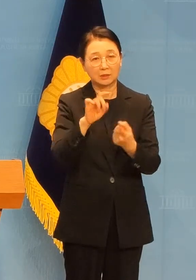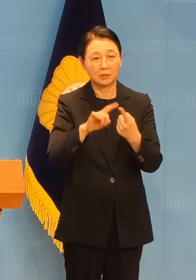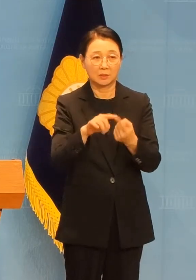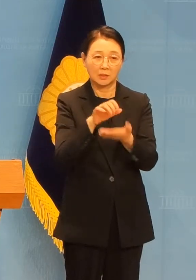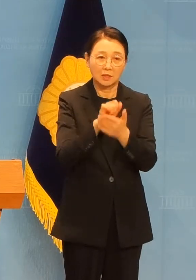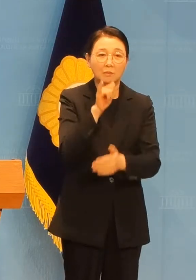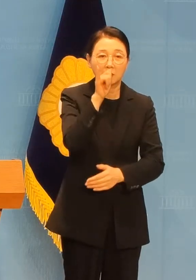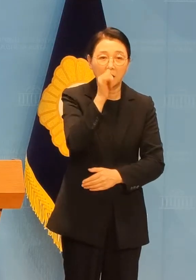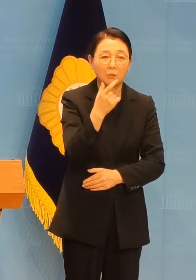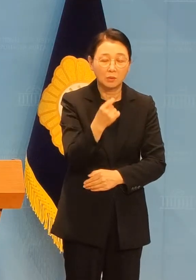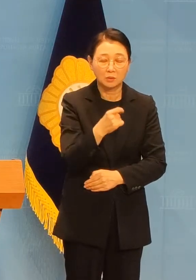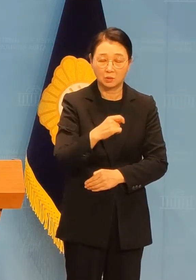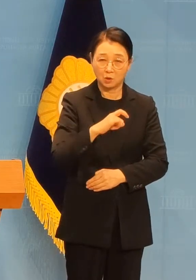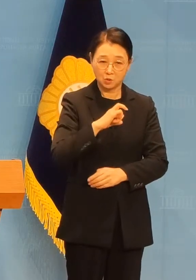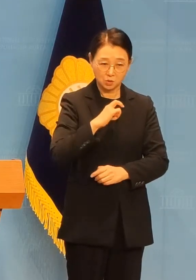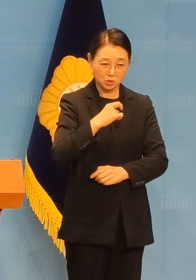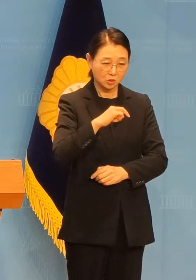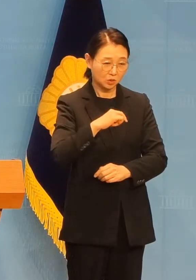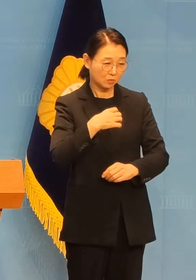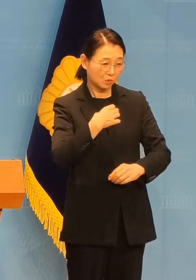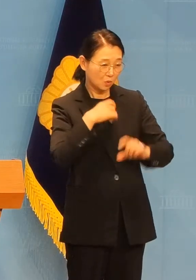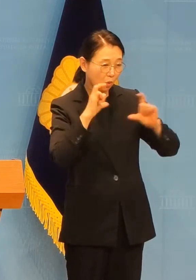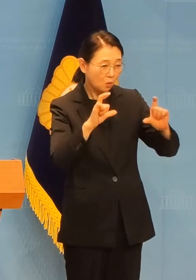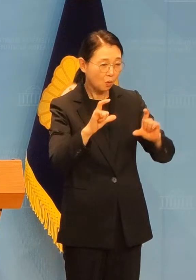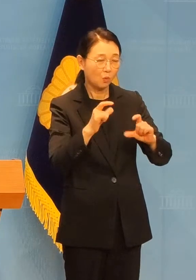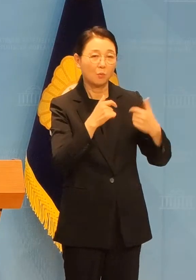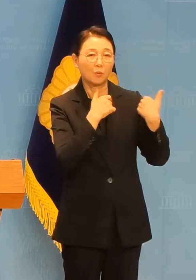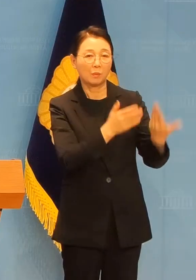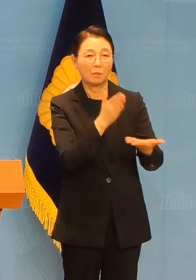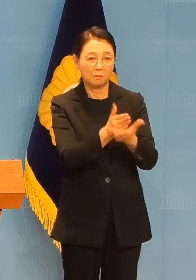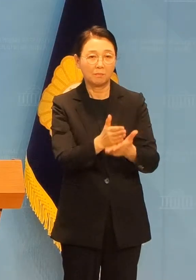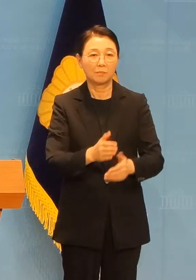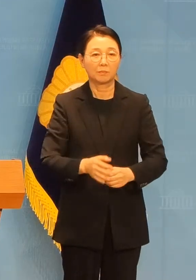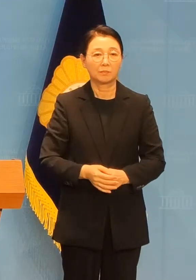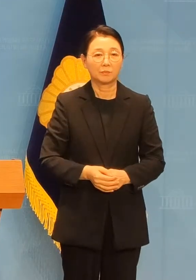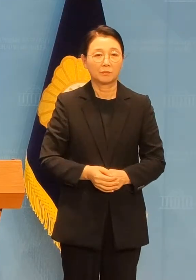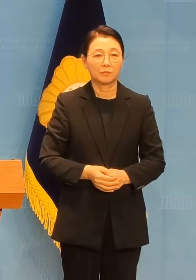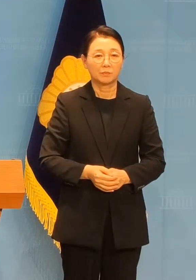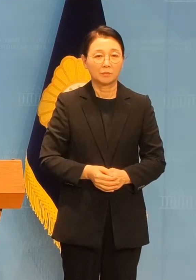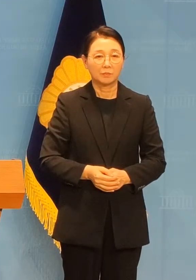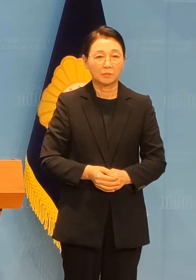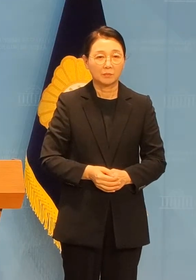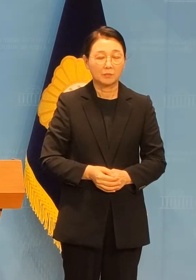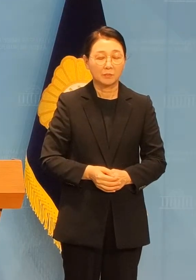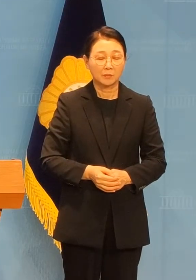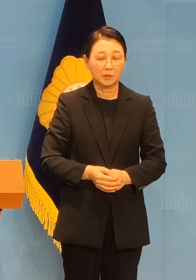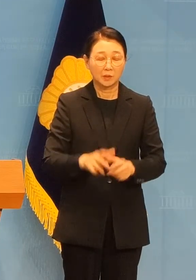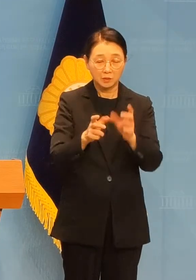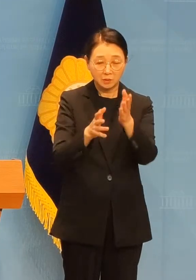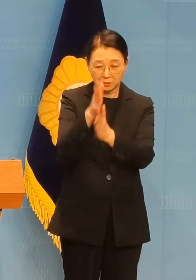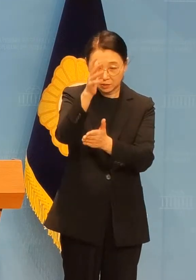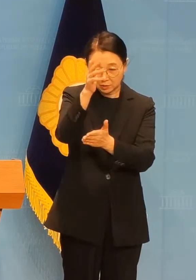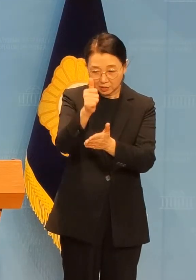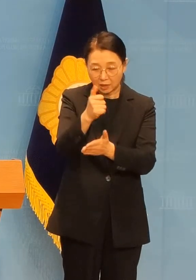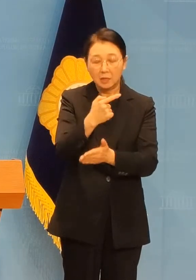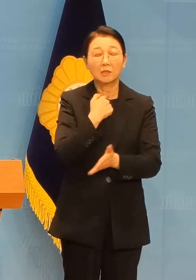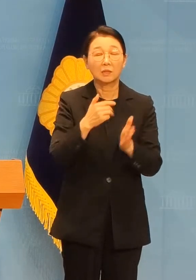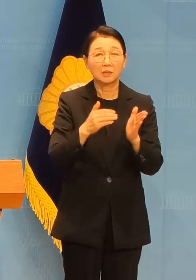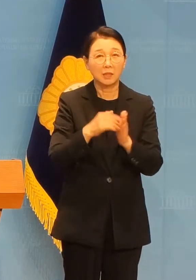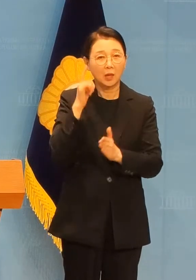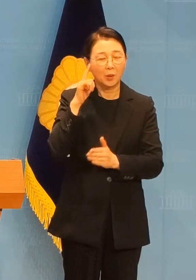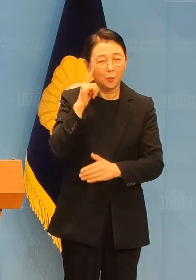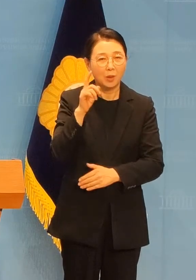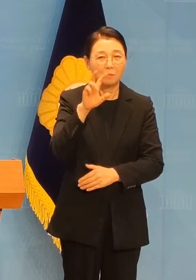있다는 경고를 더 이상 외면해서는 안 됩니다. 성남시장 시절 모라토리엄